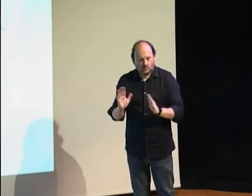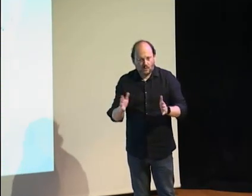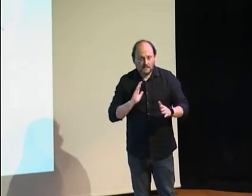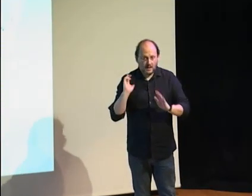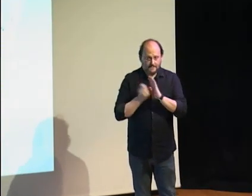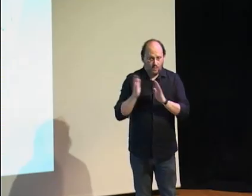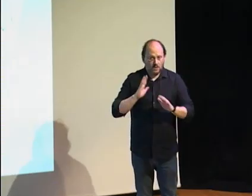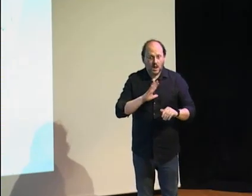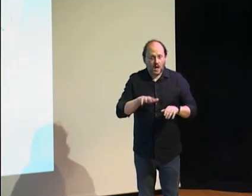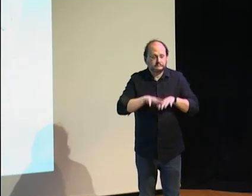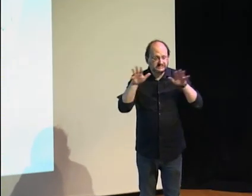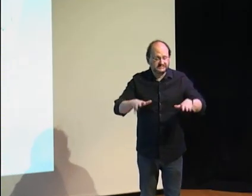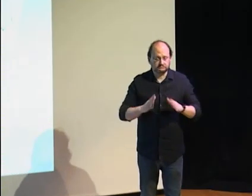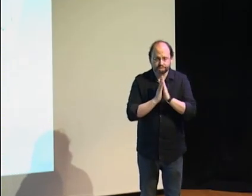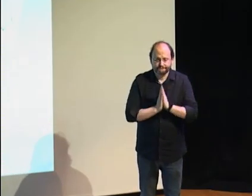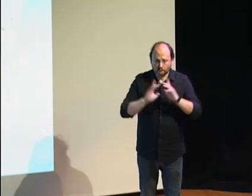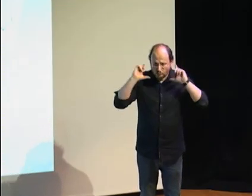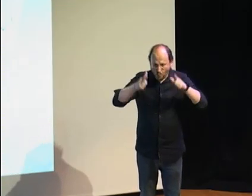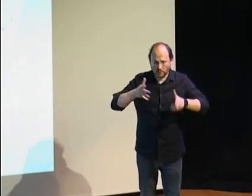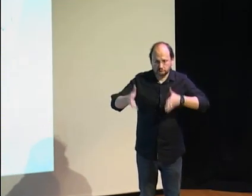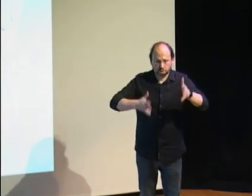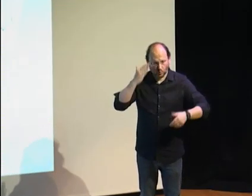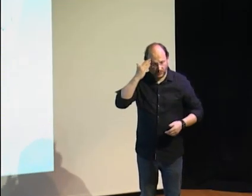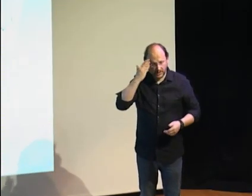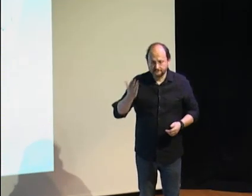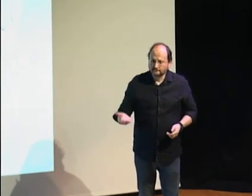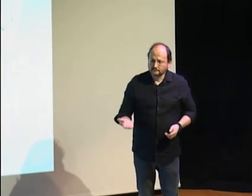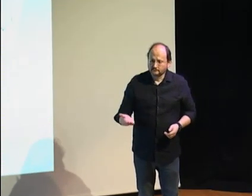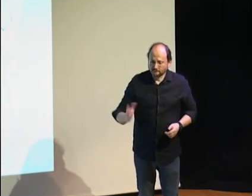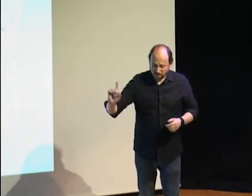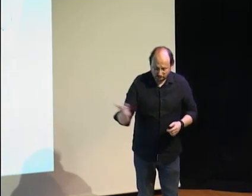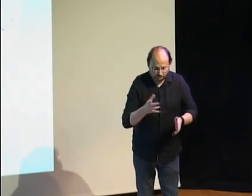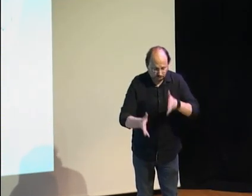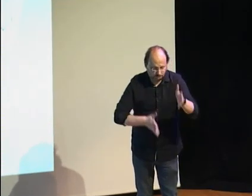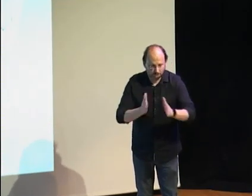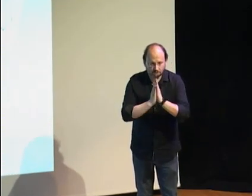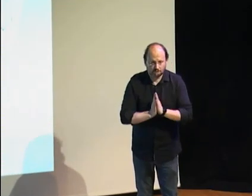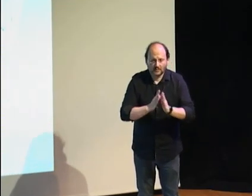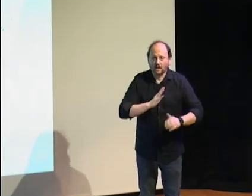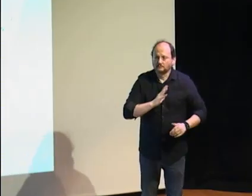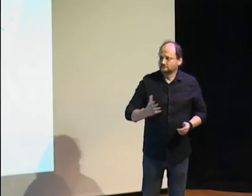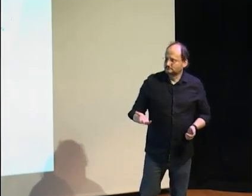Mais ils en avaient la connaissance quand même. Parce qu'il s'avère qu'à l'époque, il y avait beaucoup de moines